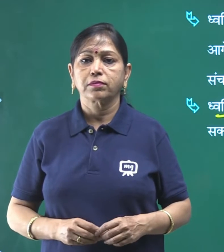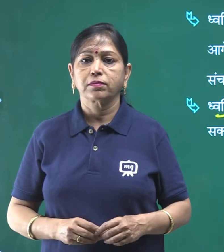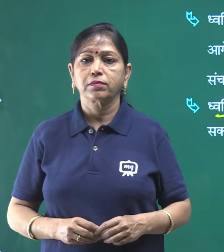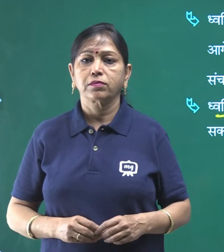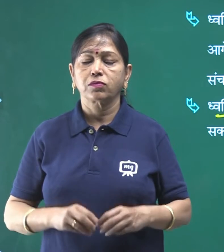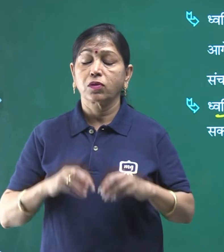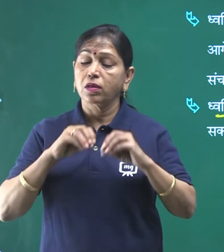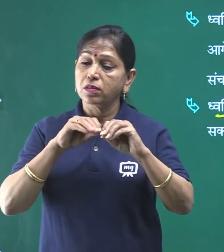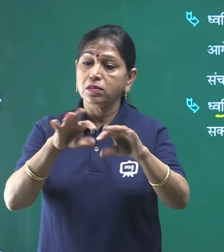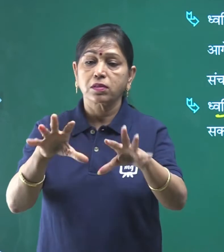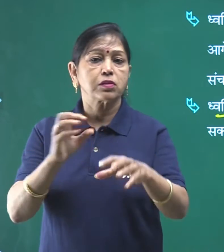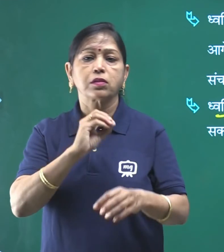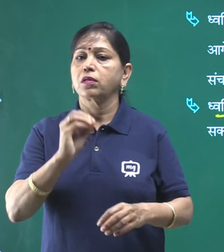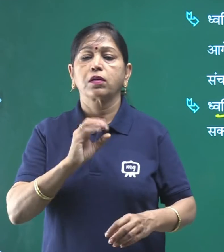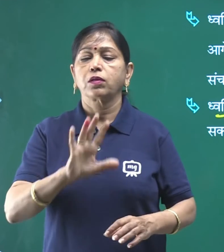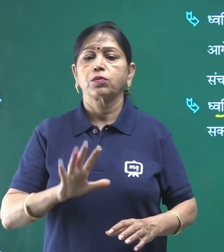संचरित नहीं हो सकती।